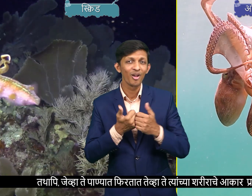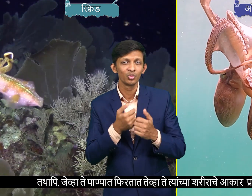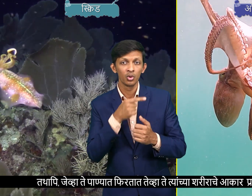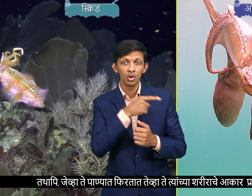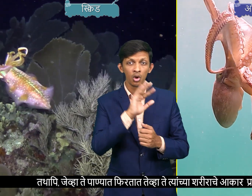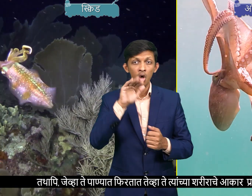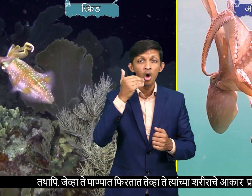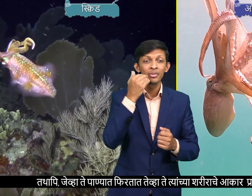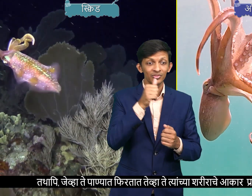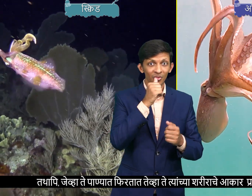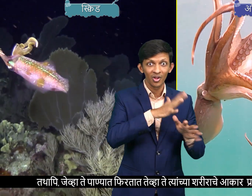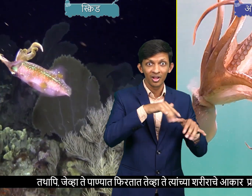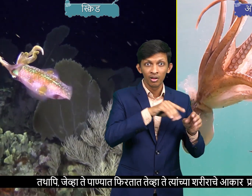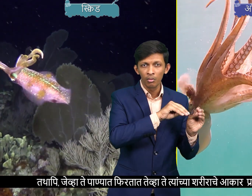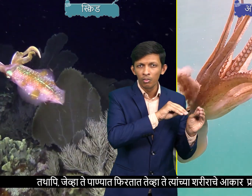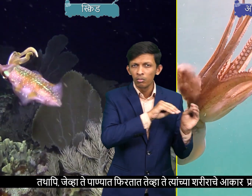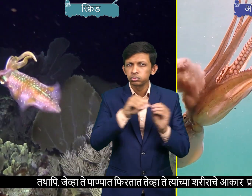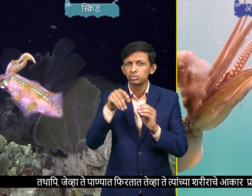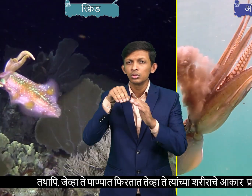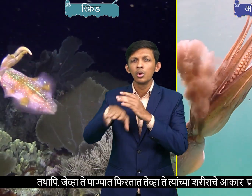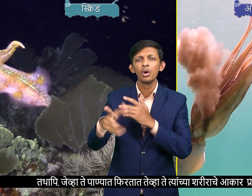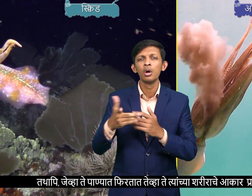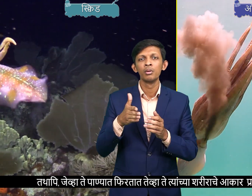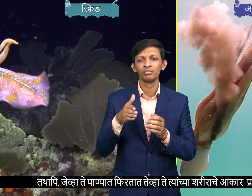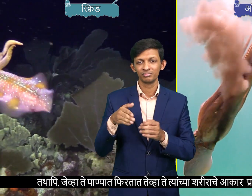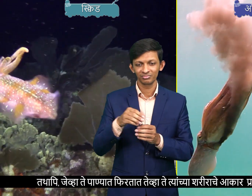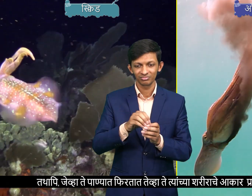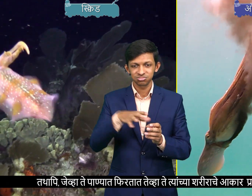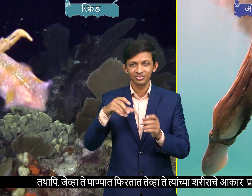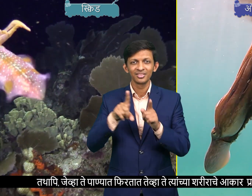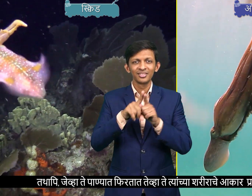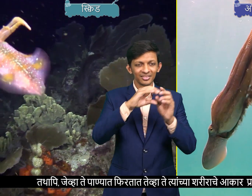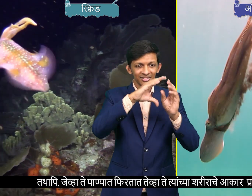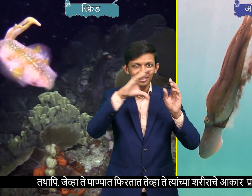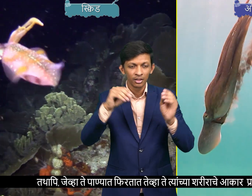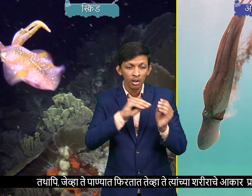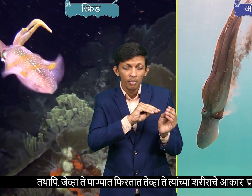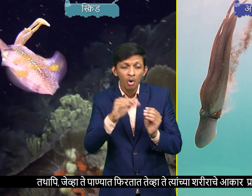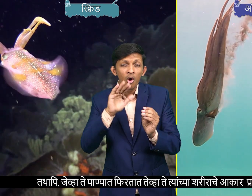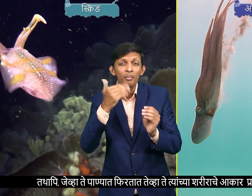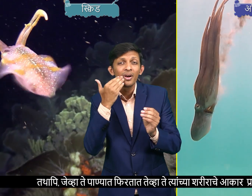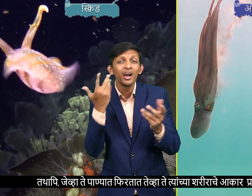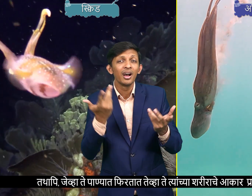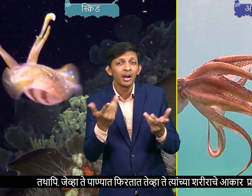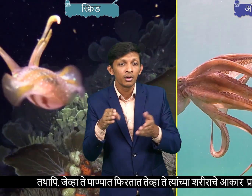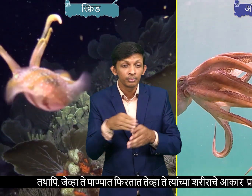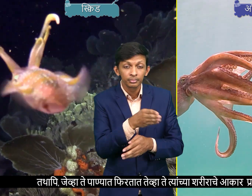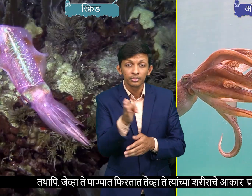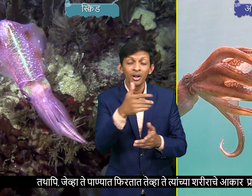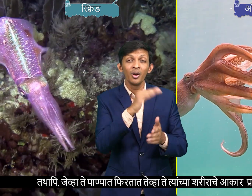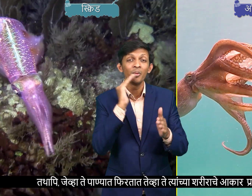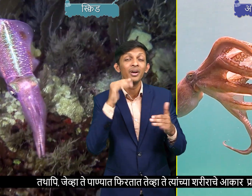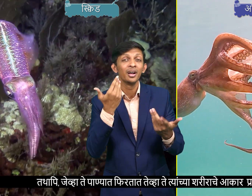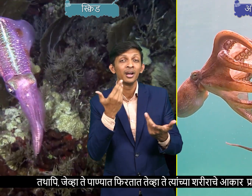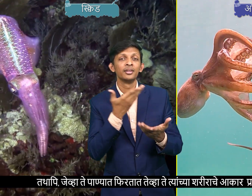तथापि जेव्हा ते पाण्यात फिरतात तेव्हा ते त्यांच्या शरीराचे आकार प्रवाहानुकूल